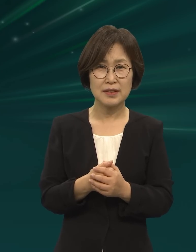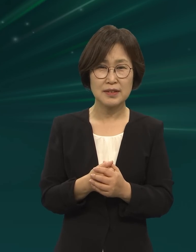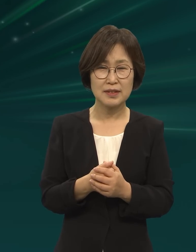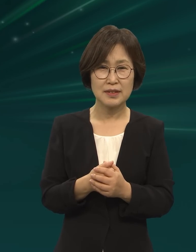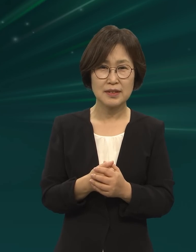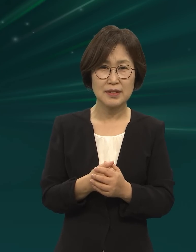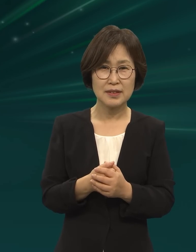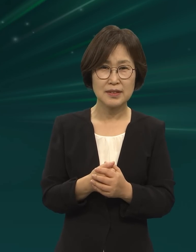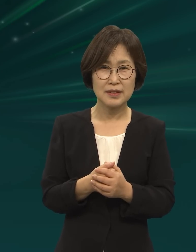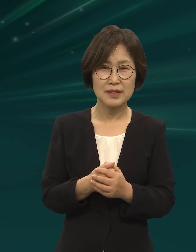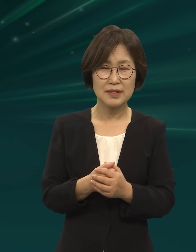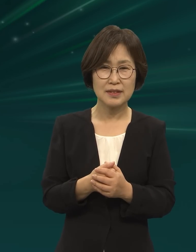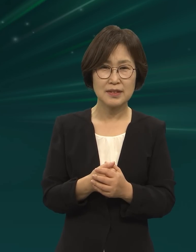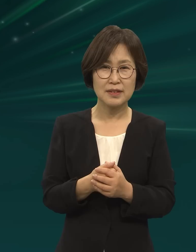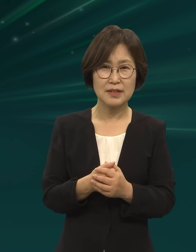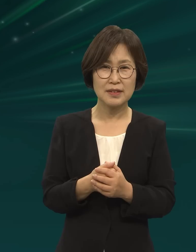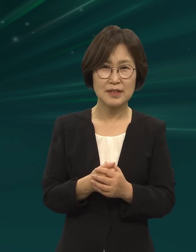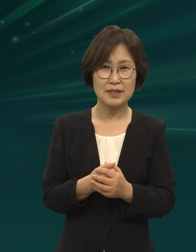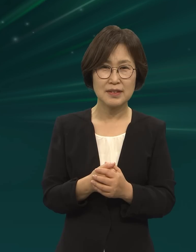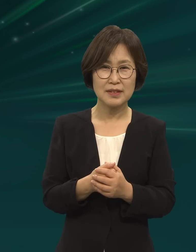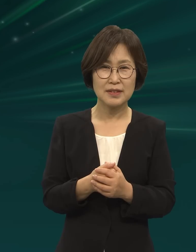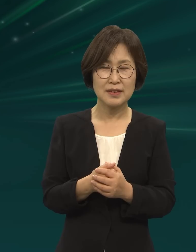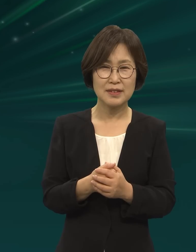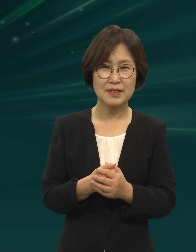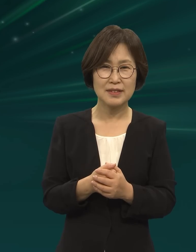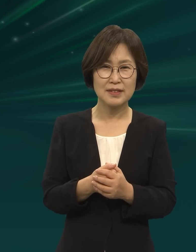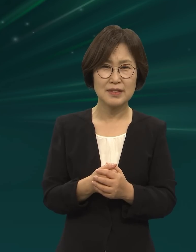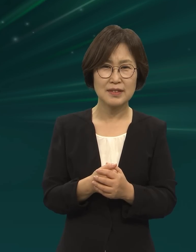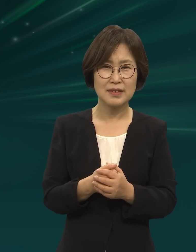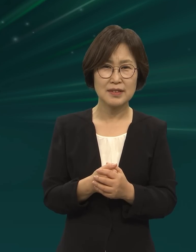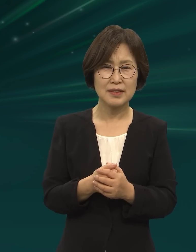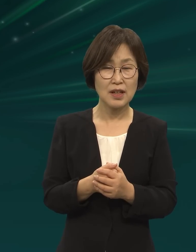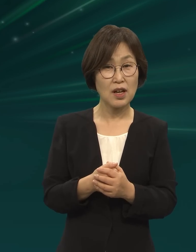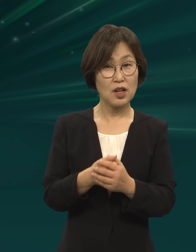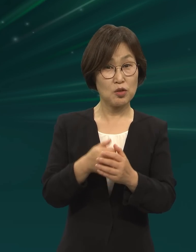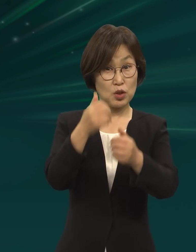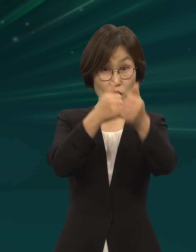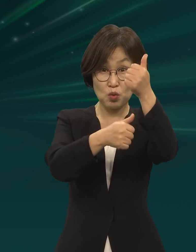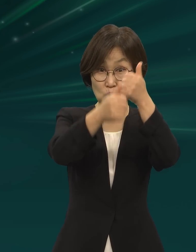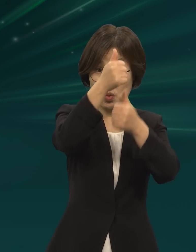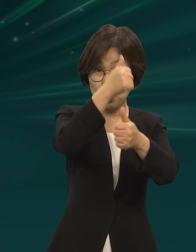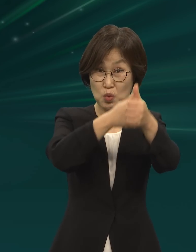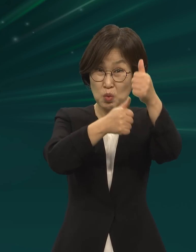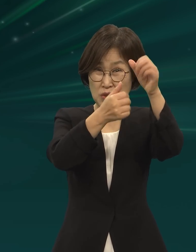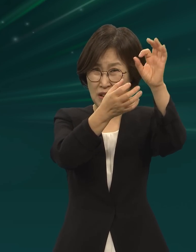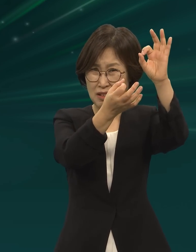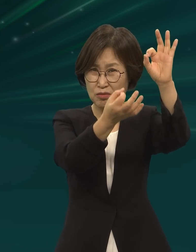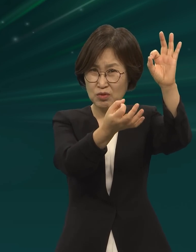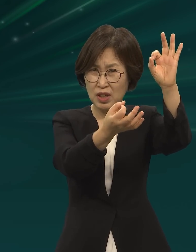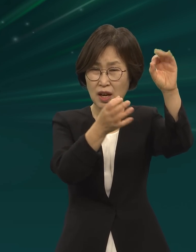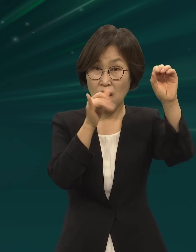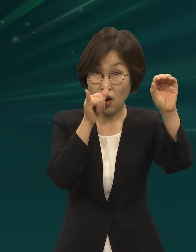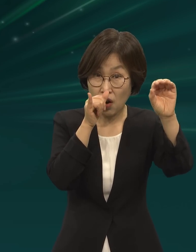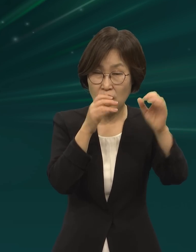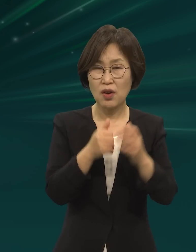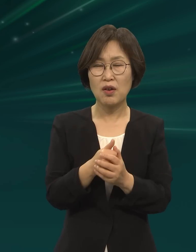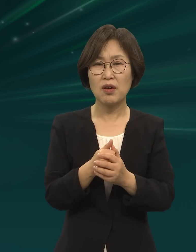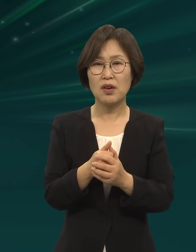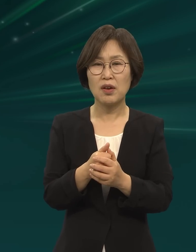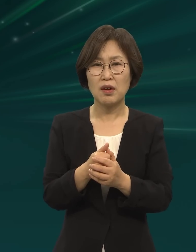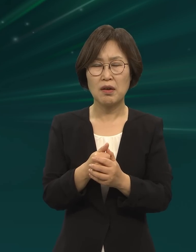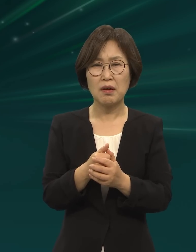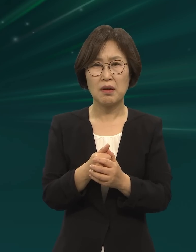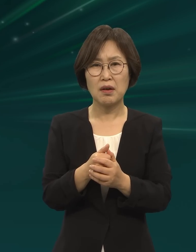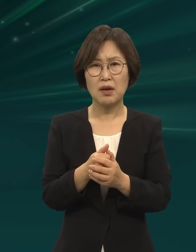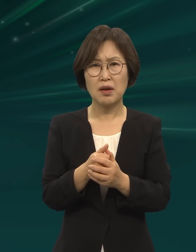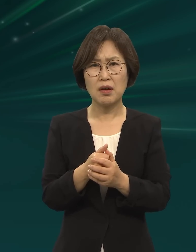남는 좀 뭐라고 할까요? 그게 조상의 신들이 거기 있었습니다. 아빠가 우리